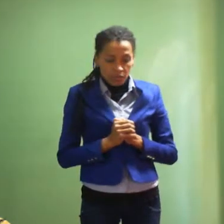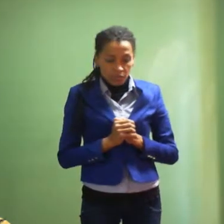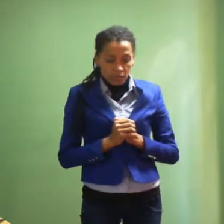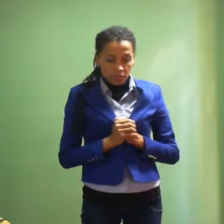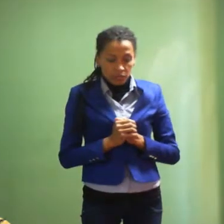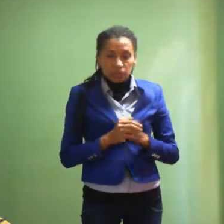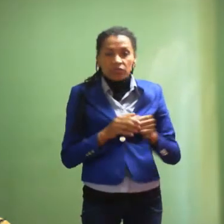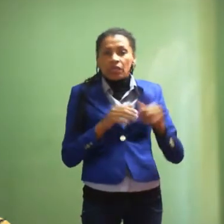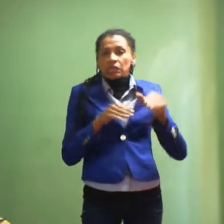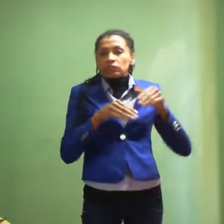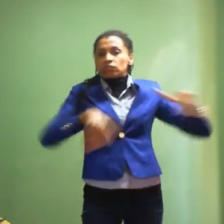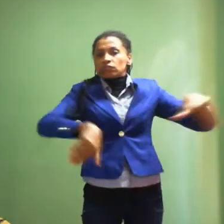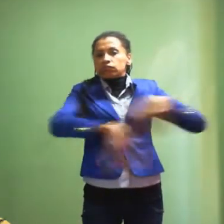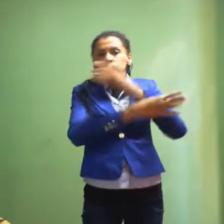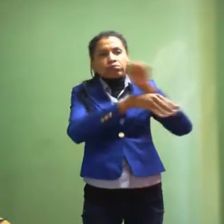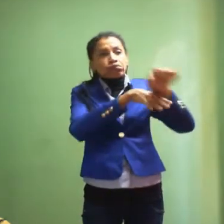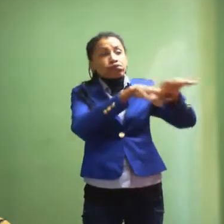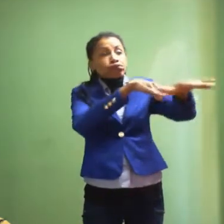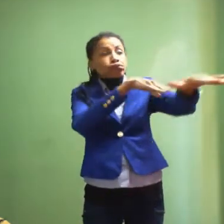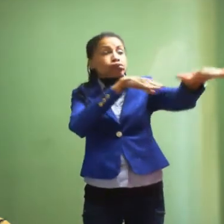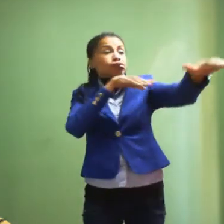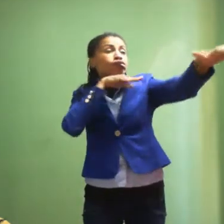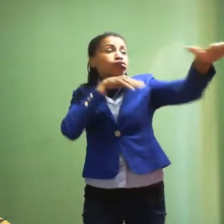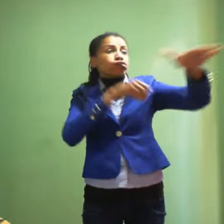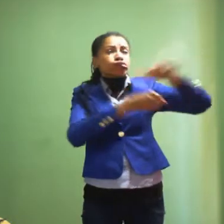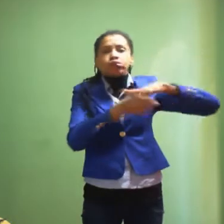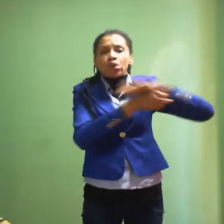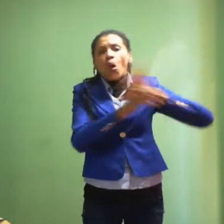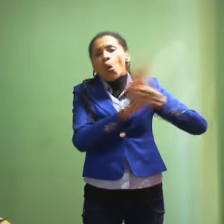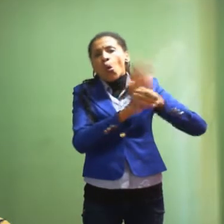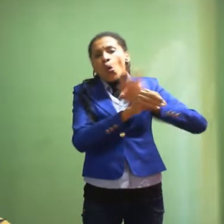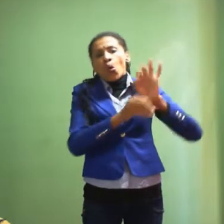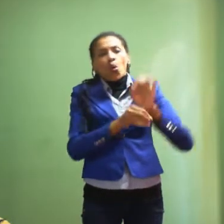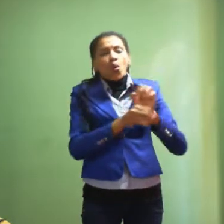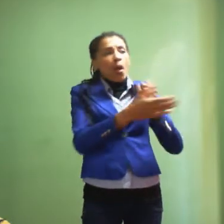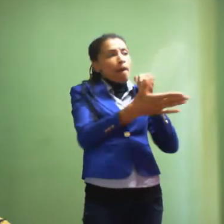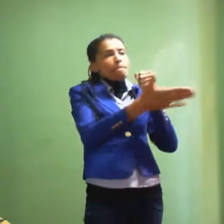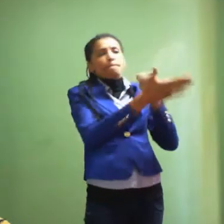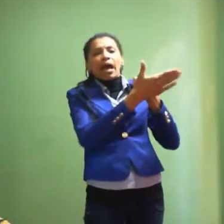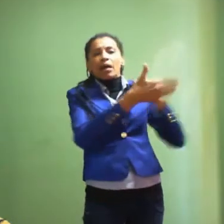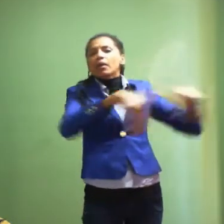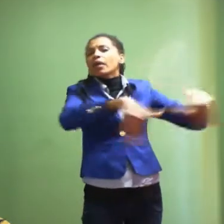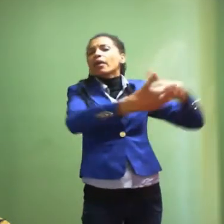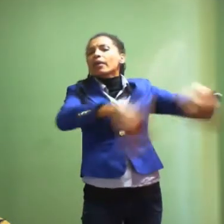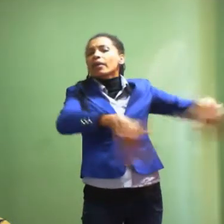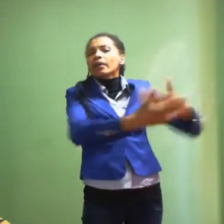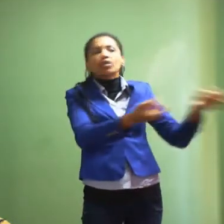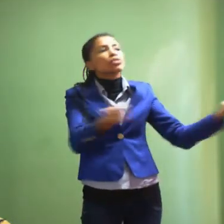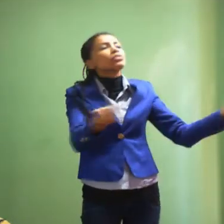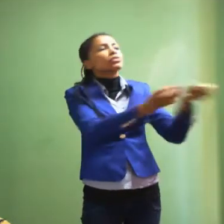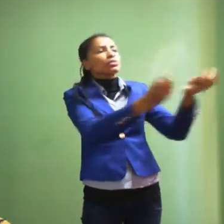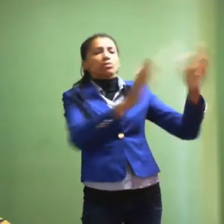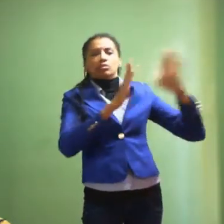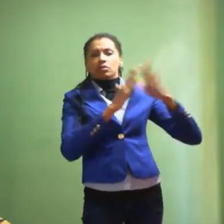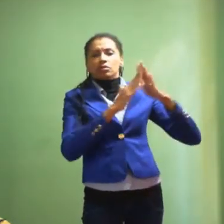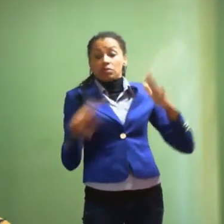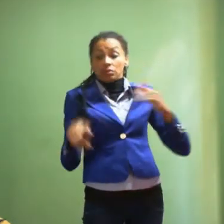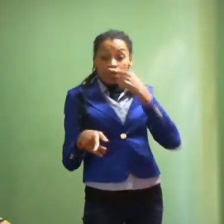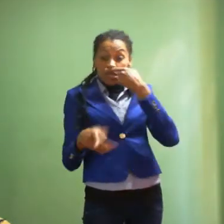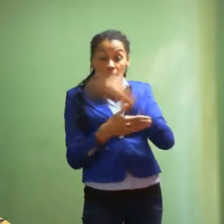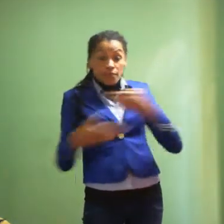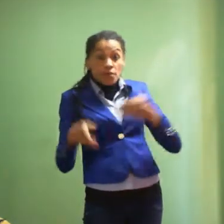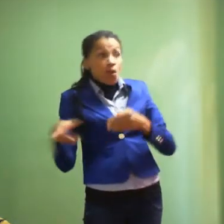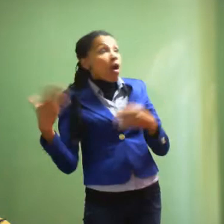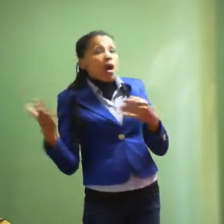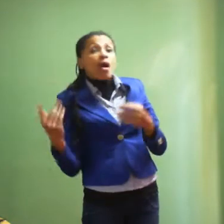un trancón, una situación fuera de lo normal, un accidente que fue cercano al contexto donde ellos están,